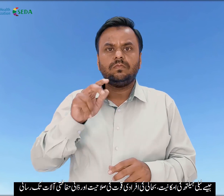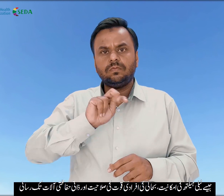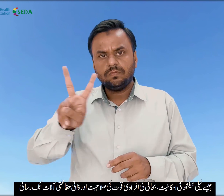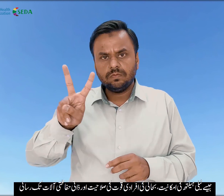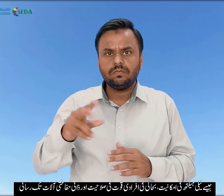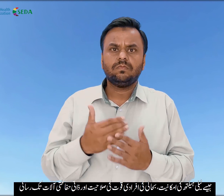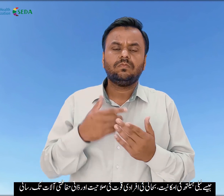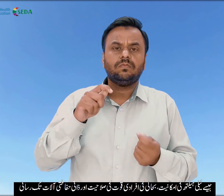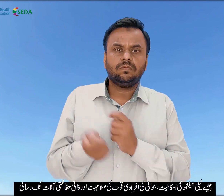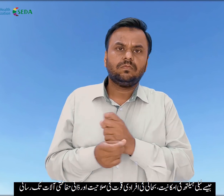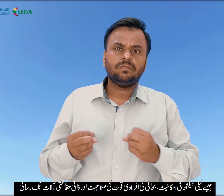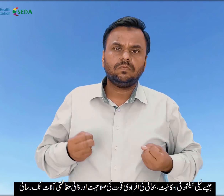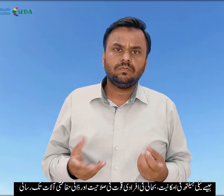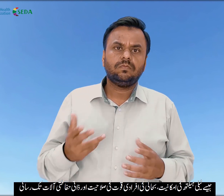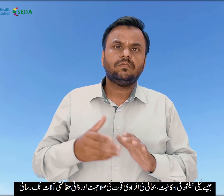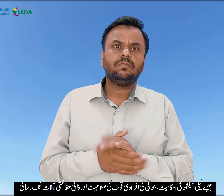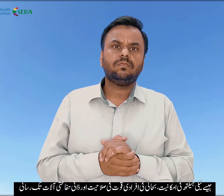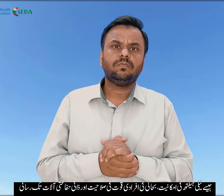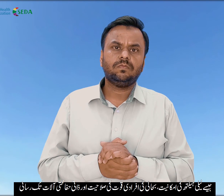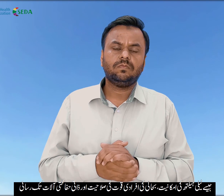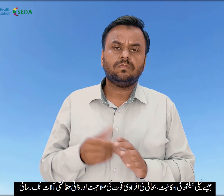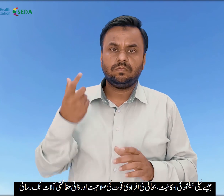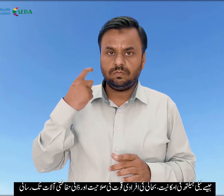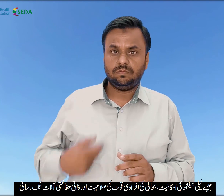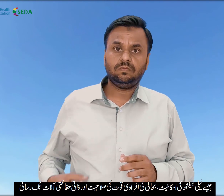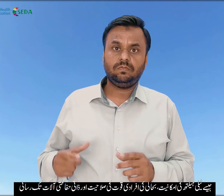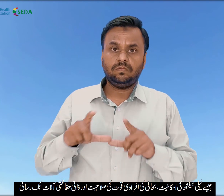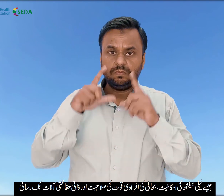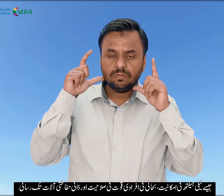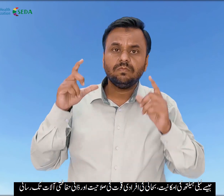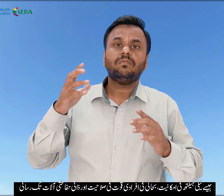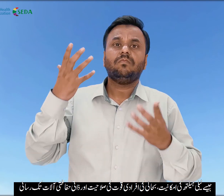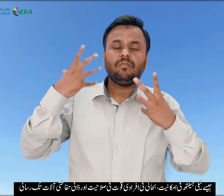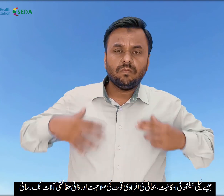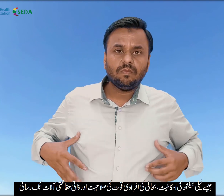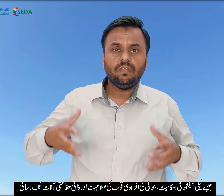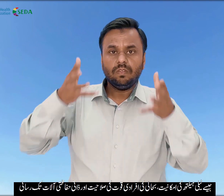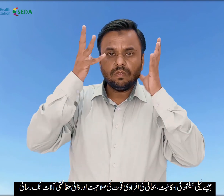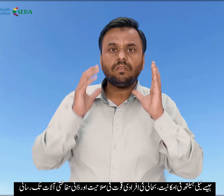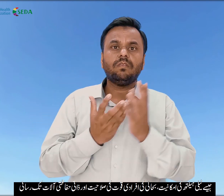بحالی کی افرادی قوت کی صلاحیت اور ذاتی حفاظتی آلات تک رسائی۔